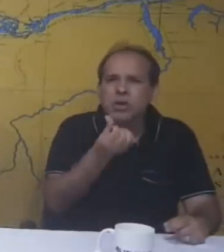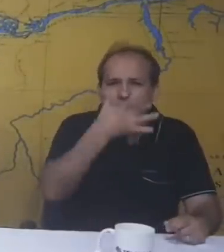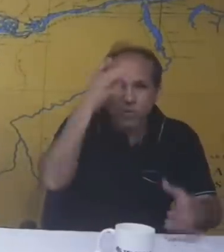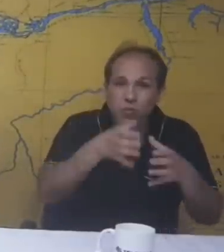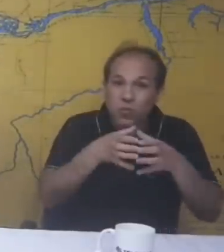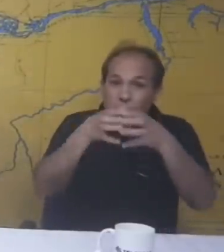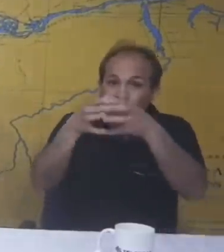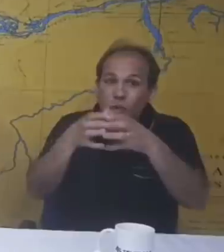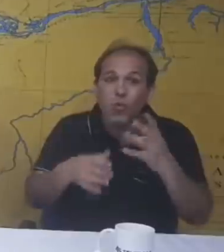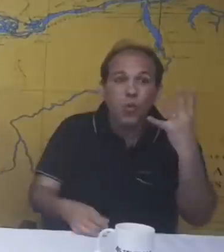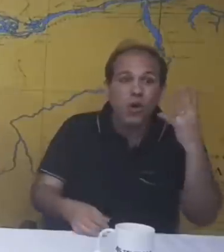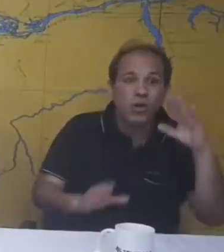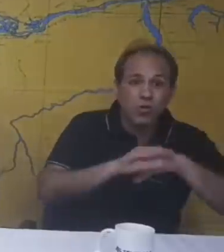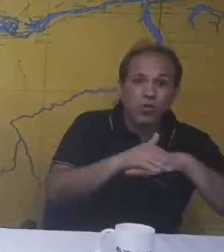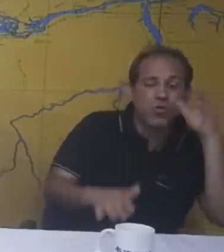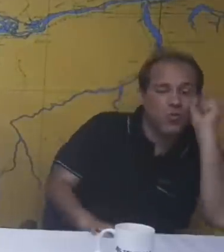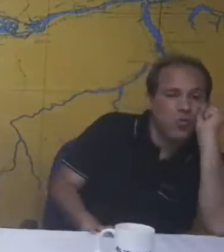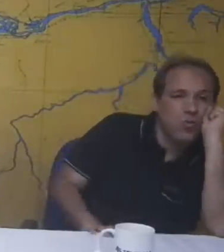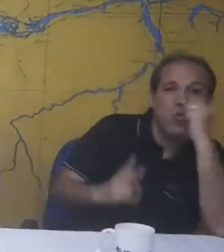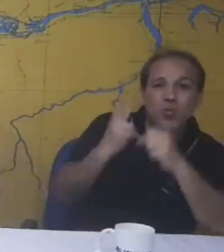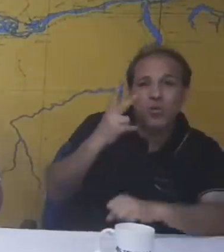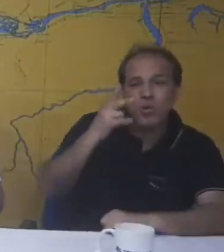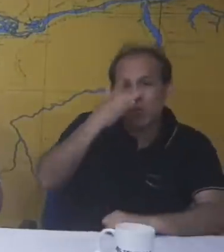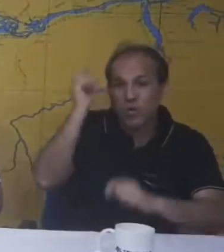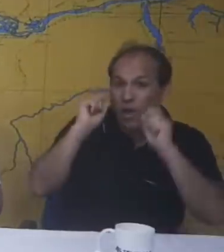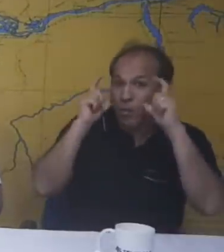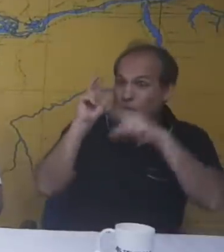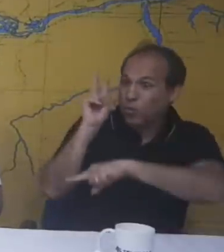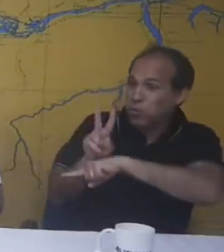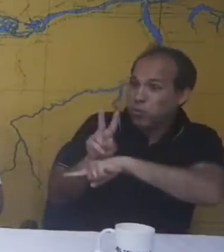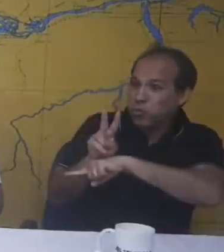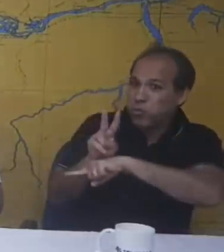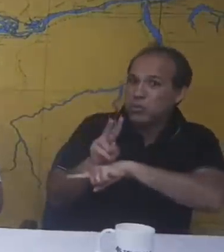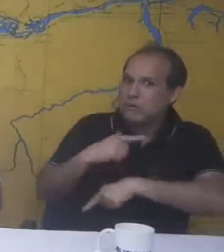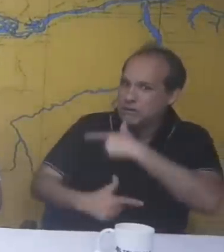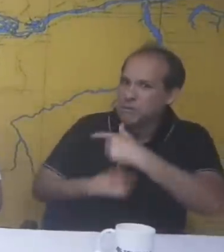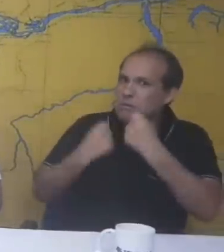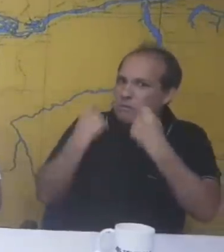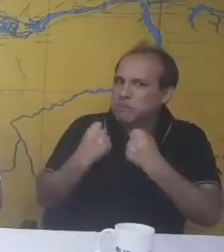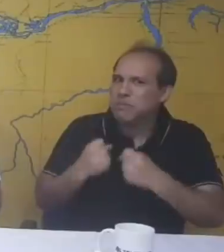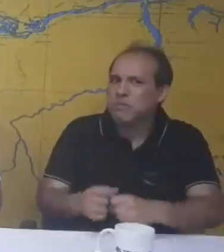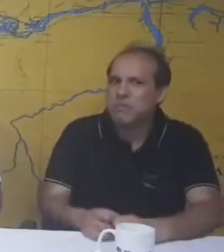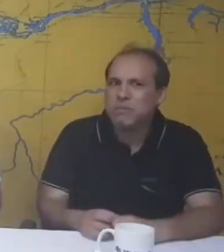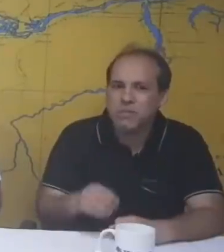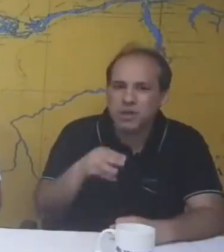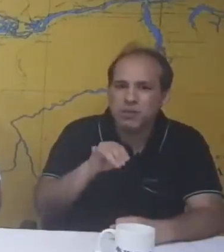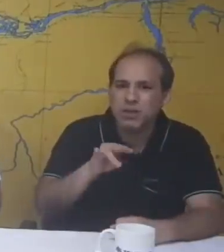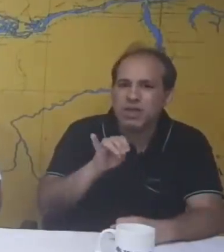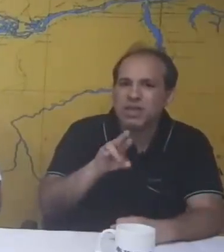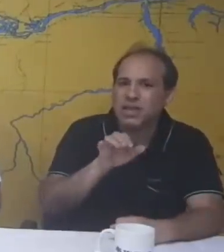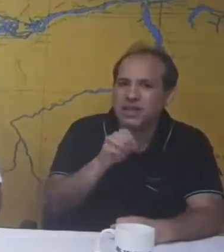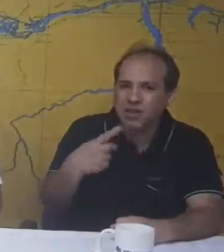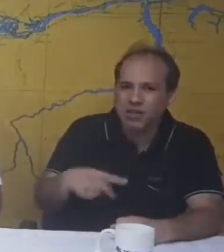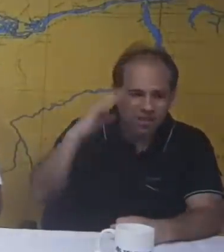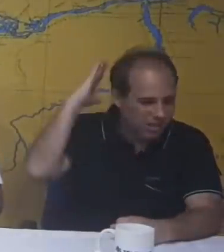né? Quatro dormiam e dois acordados, tá certo? A barra é pesada. Mas é mineração no Pará. Fala, Bento.